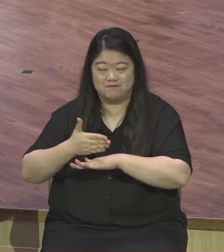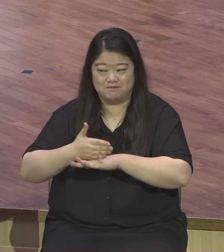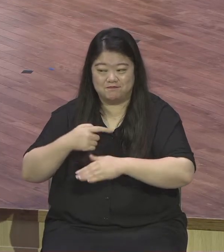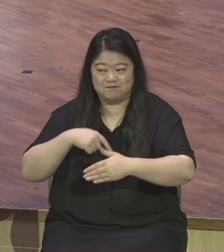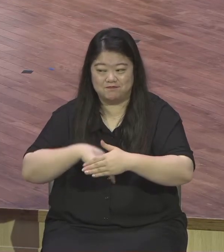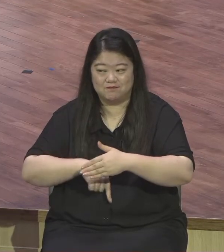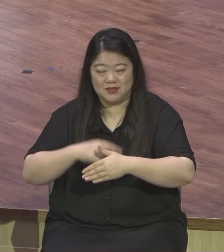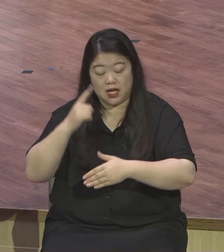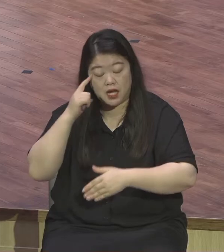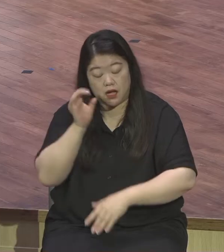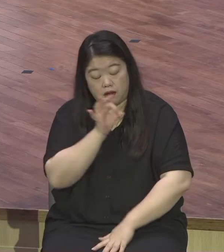실행하세요